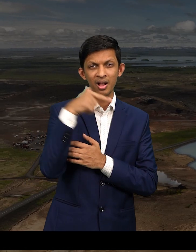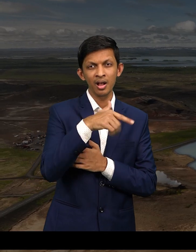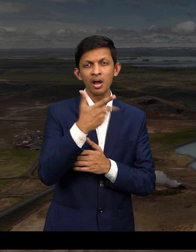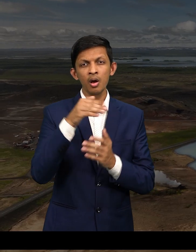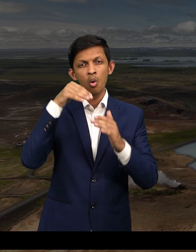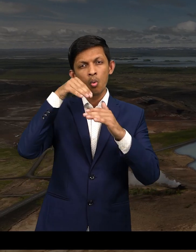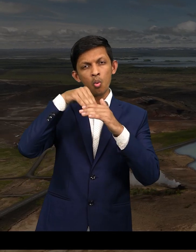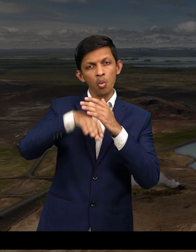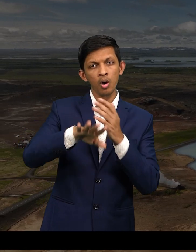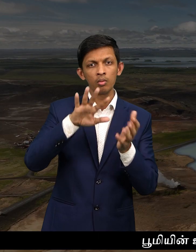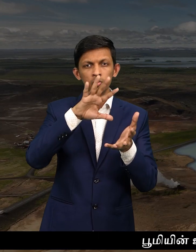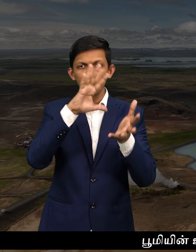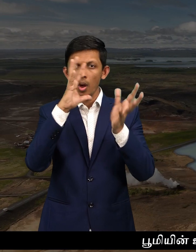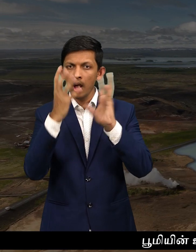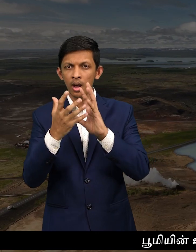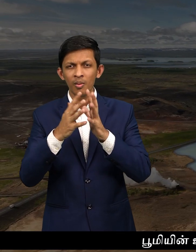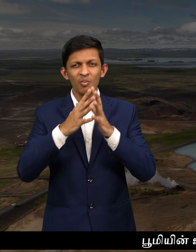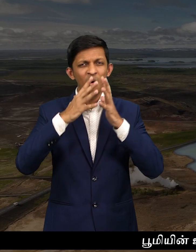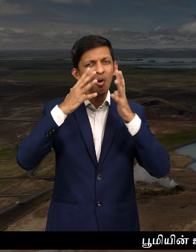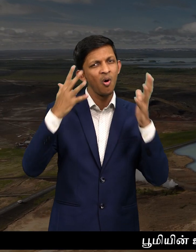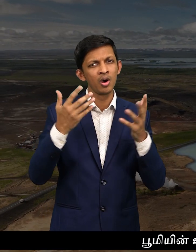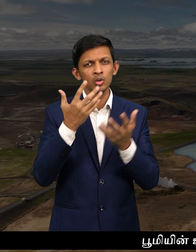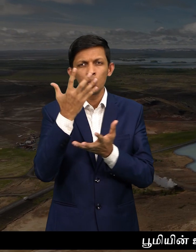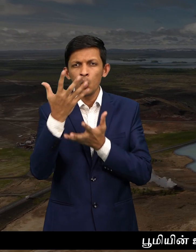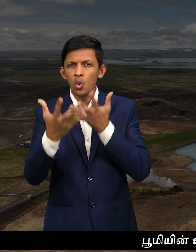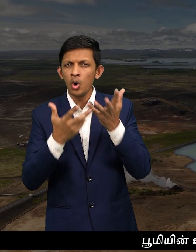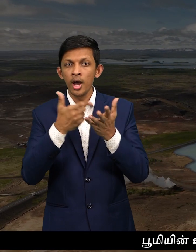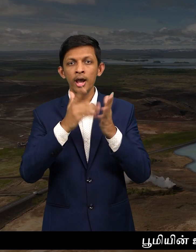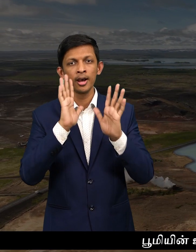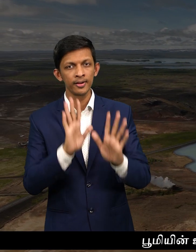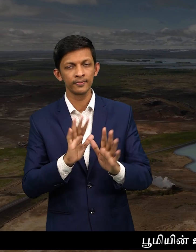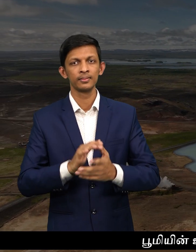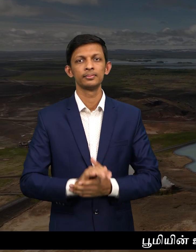புவி வெப்ப ஆற்றல். பூமியின் உட்பகுதி மிகவும் வெப்பமானது.